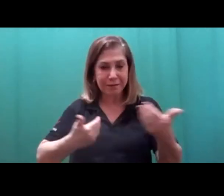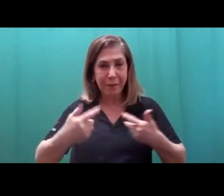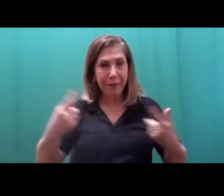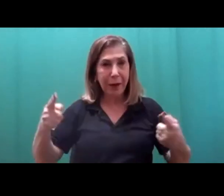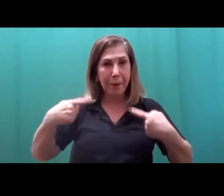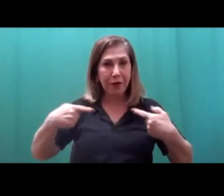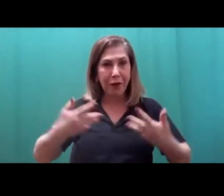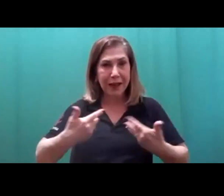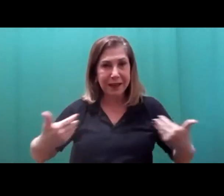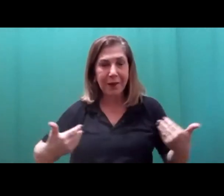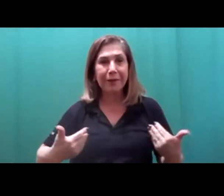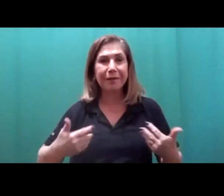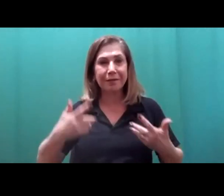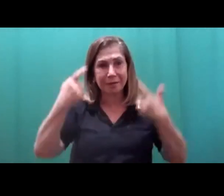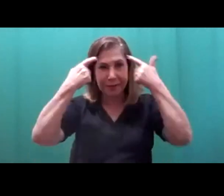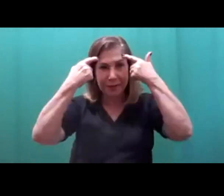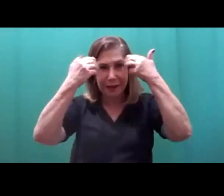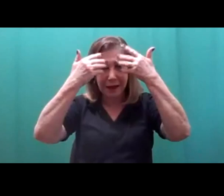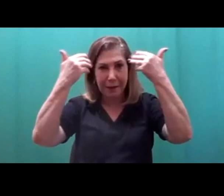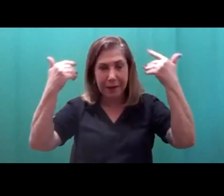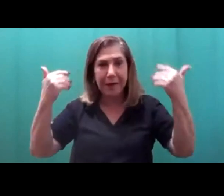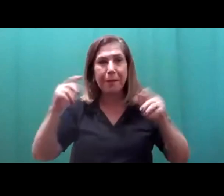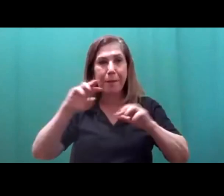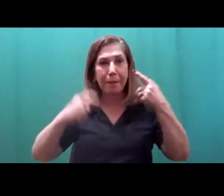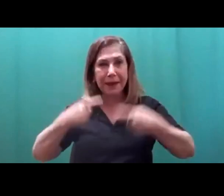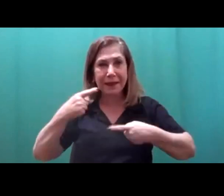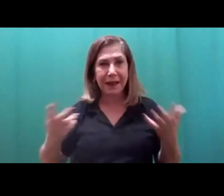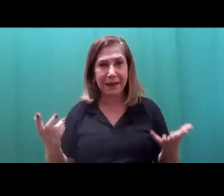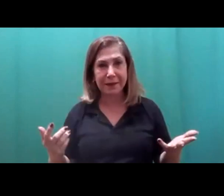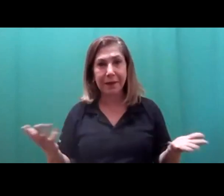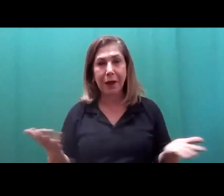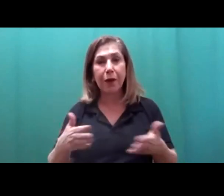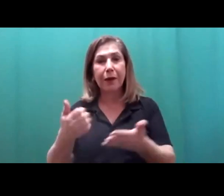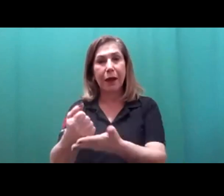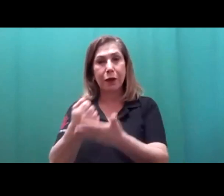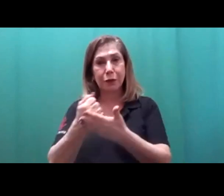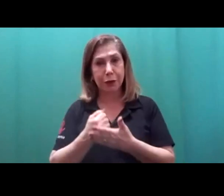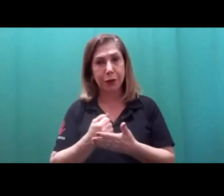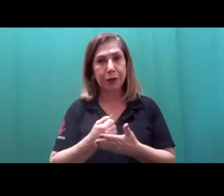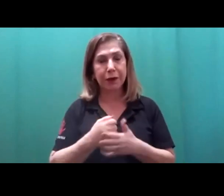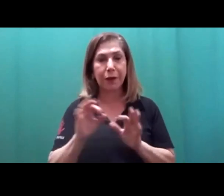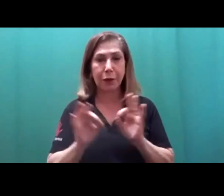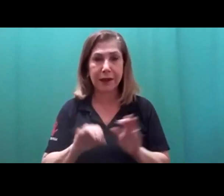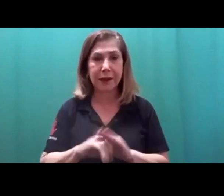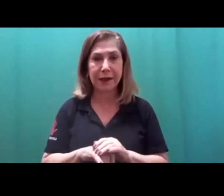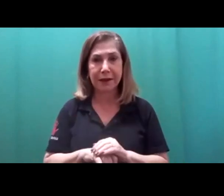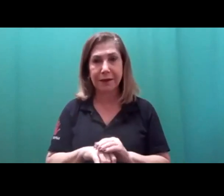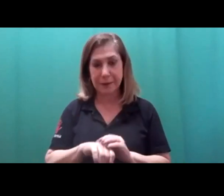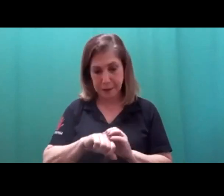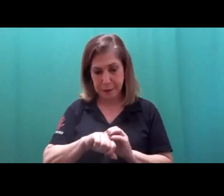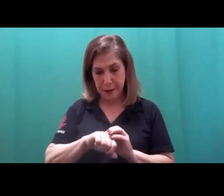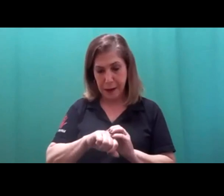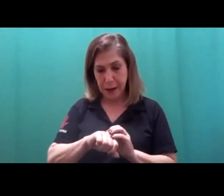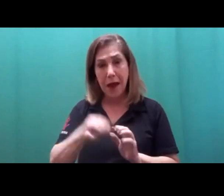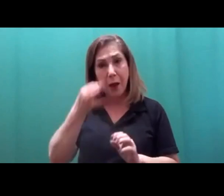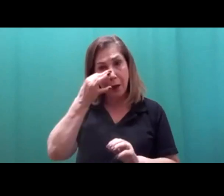provocações que você nos brindou, né? Eu vou pedir ajuda aqui agora para a organização, porque eu estava muito prestando atenção